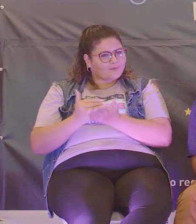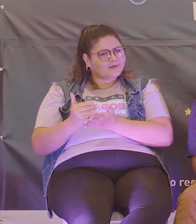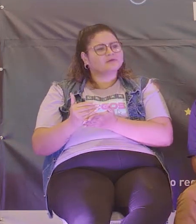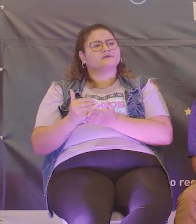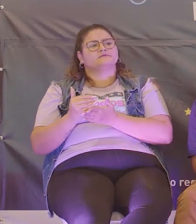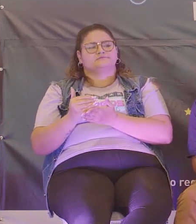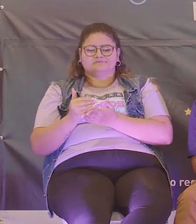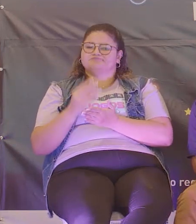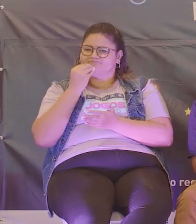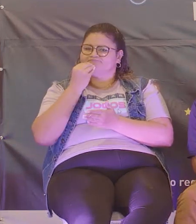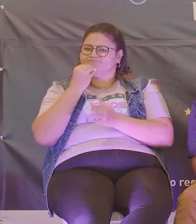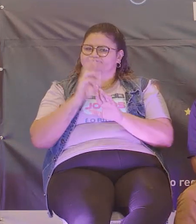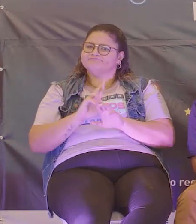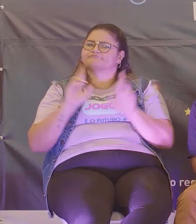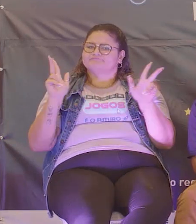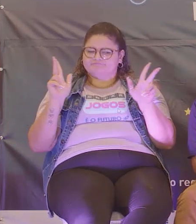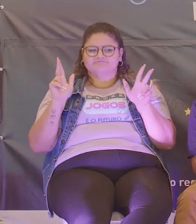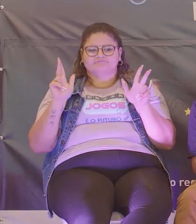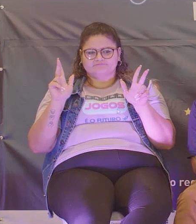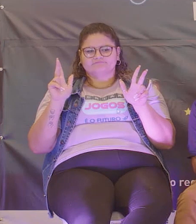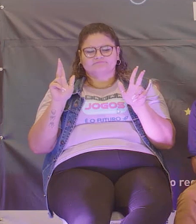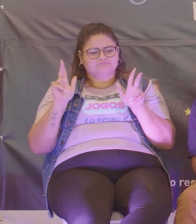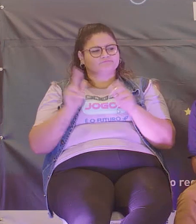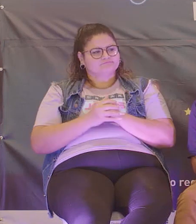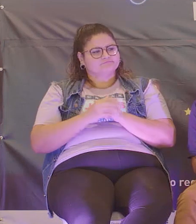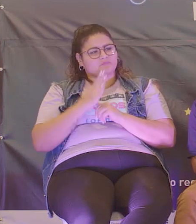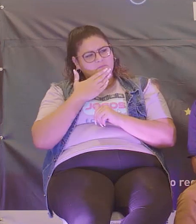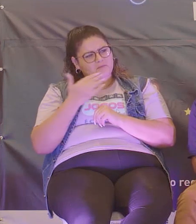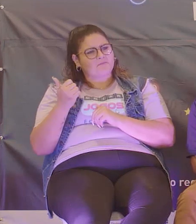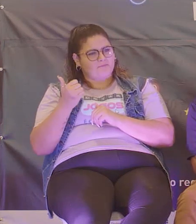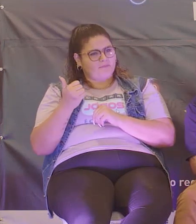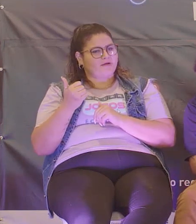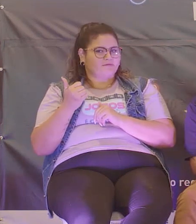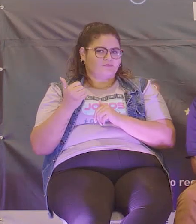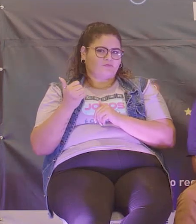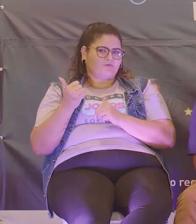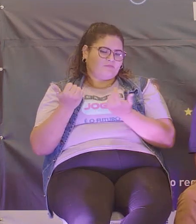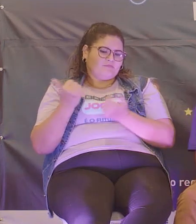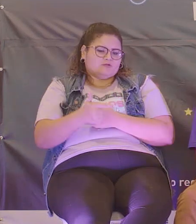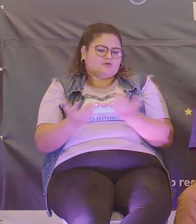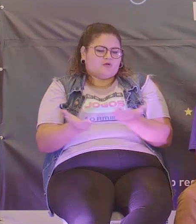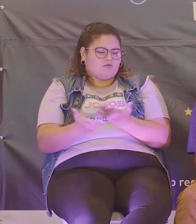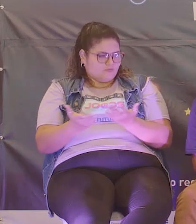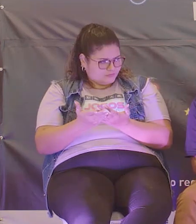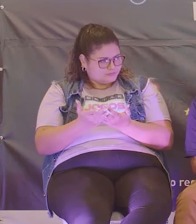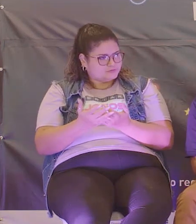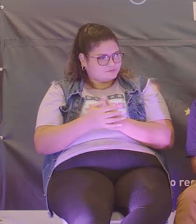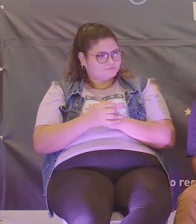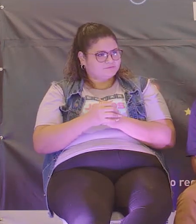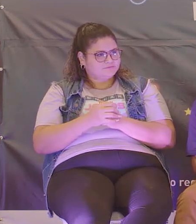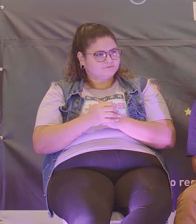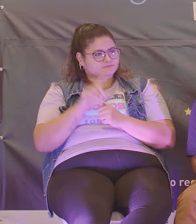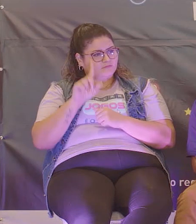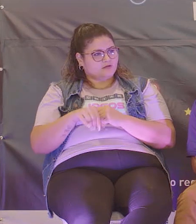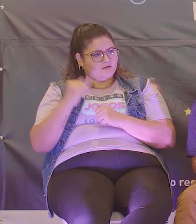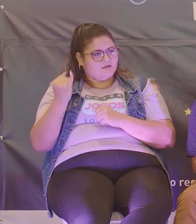ali, quando você é adolescente, né? Seria muito melhor do que você já é hoje, entendeu? Então isso é de suma importância aí,